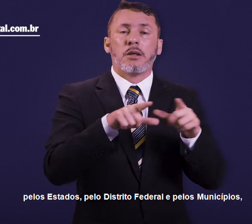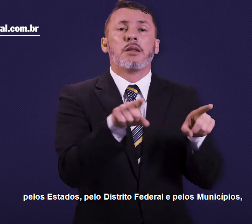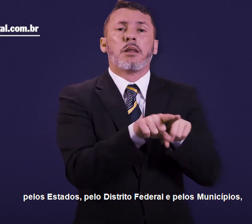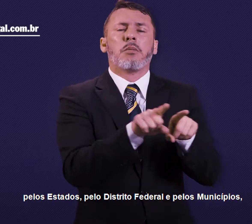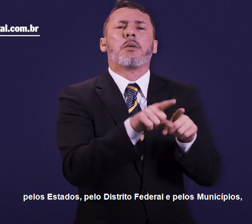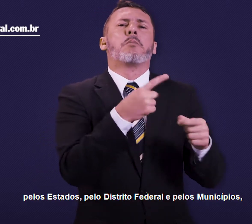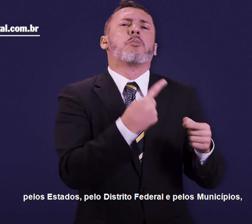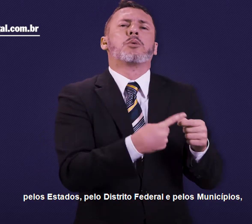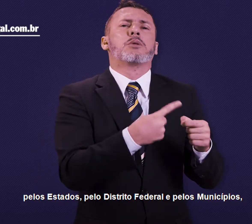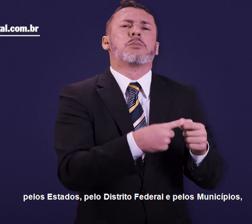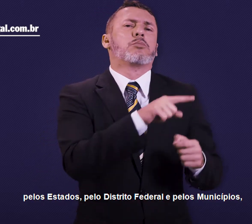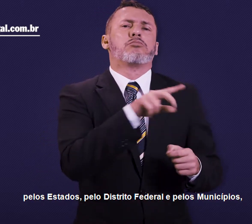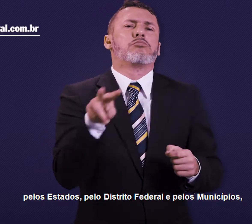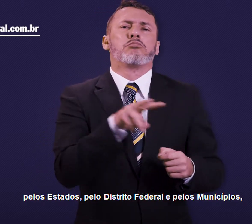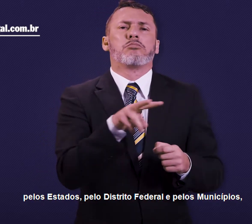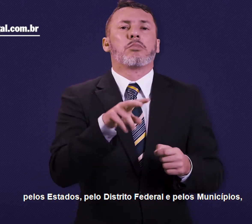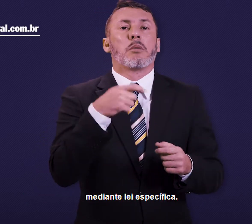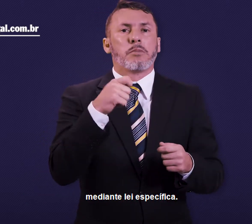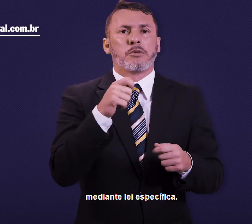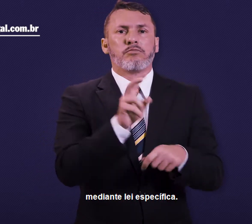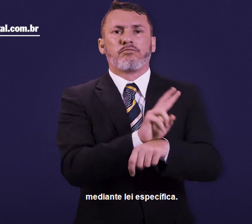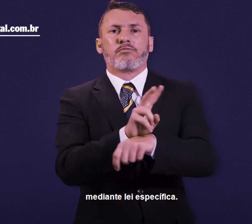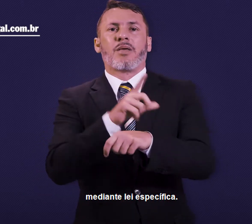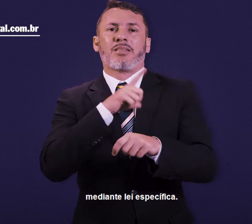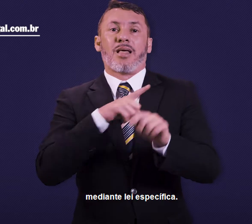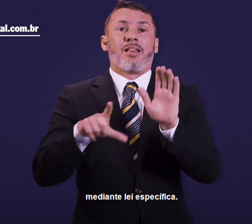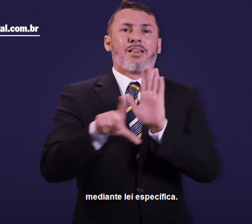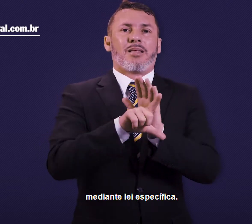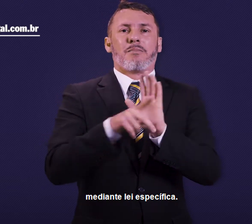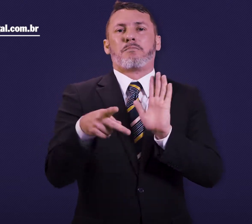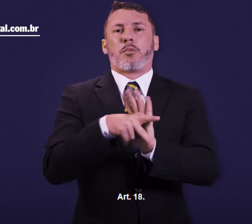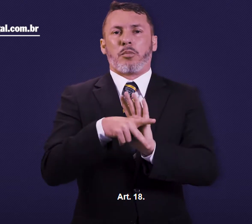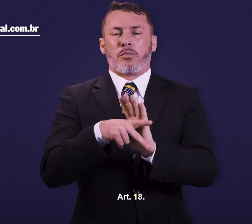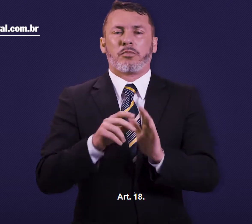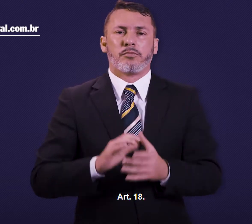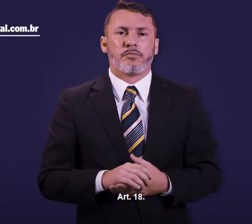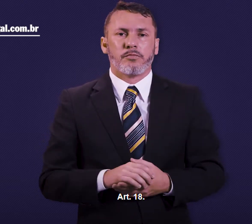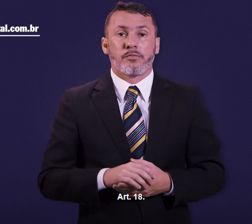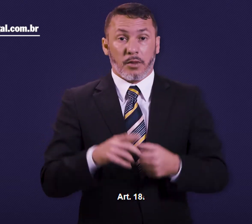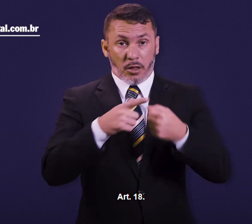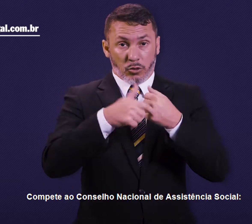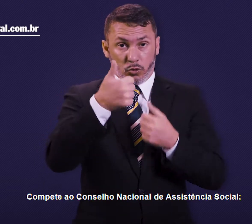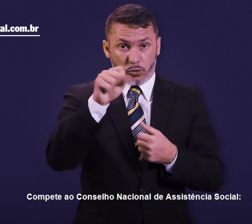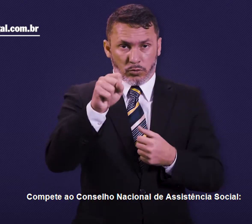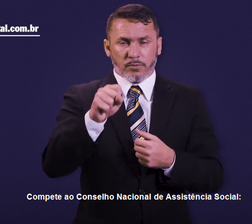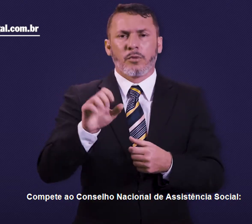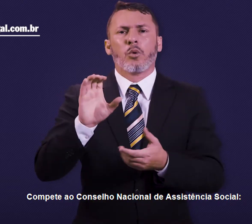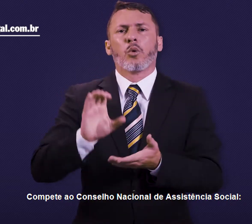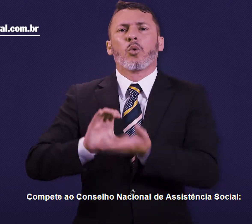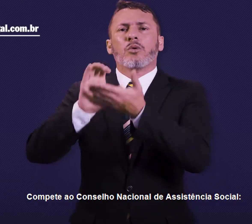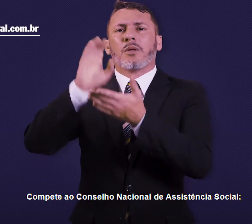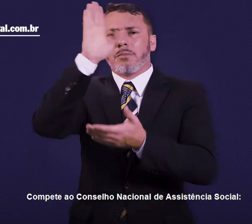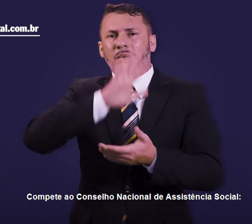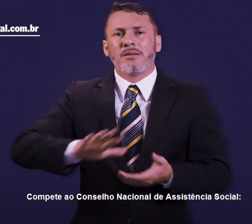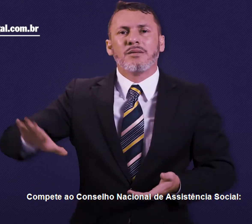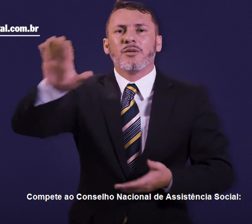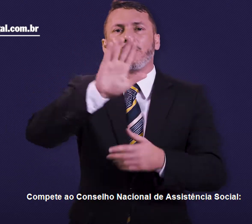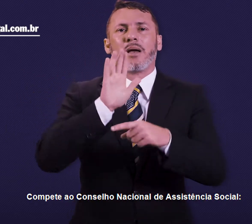Distrito Federal e pelos municípios, mediante lei específica. Artigo 18. Compete ao Conselho Nacional de